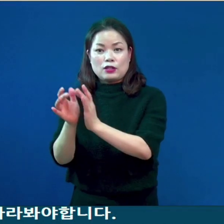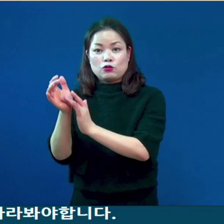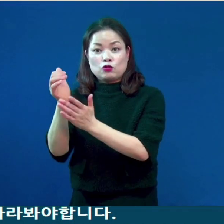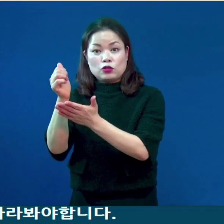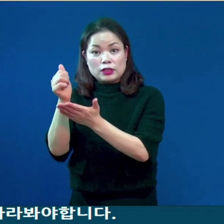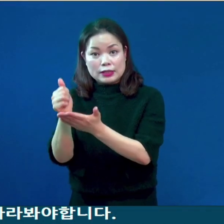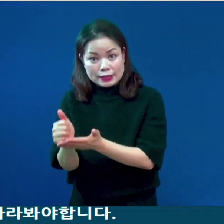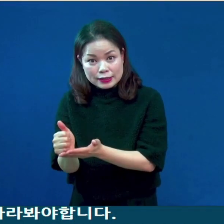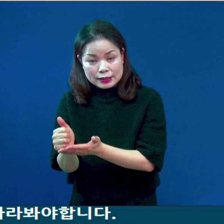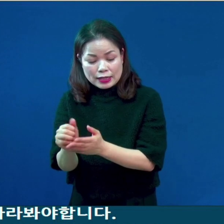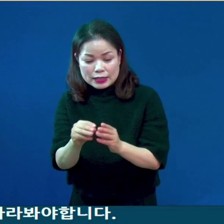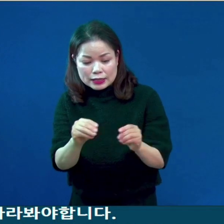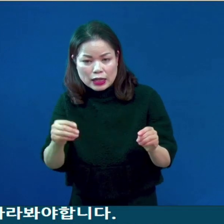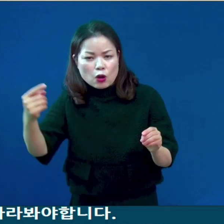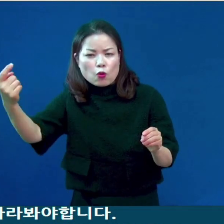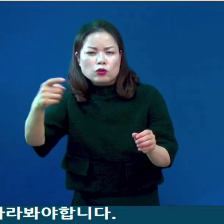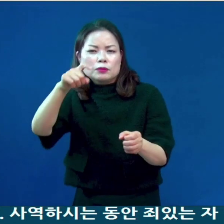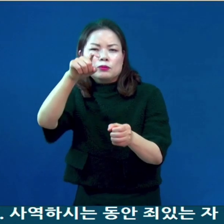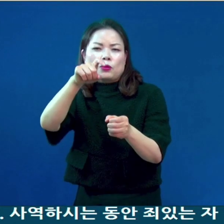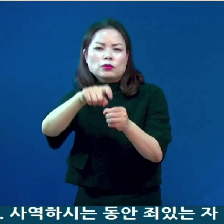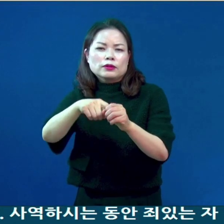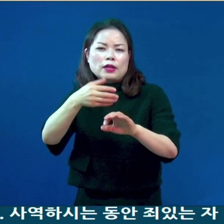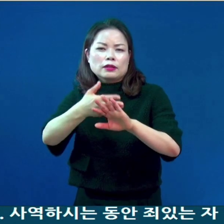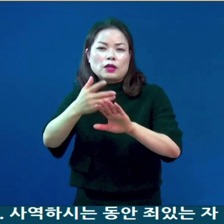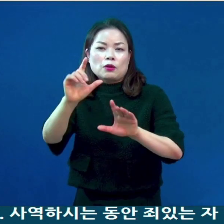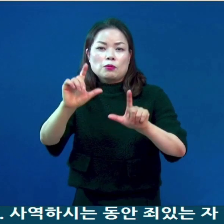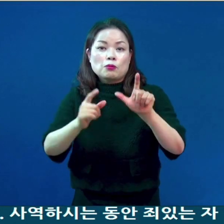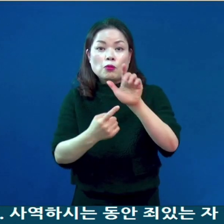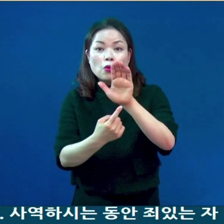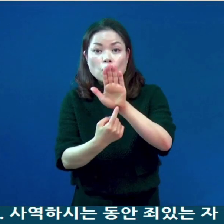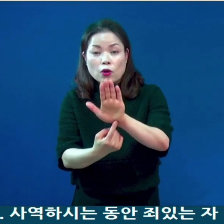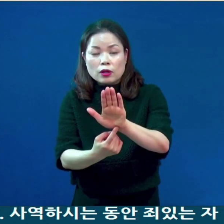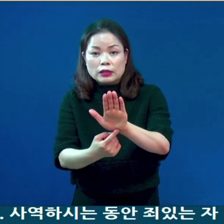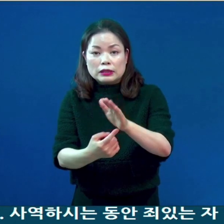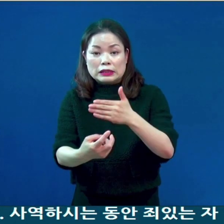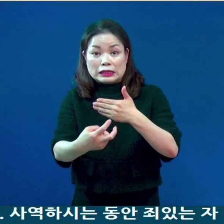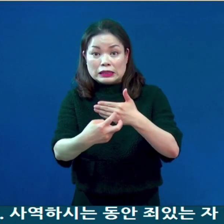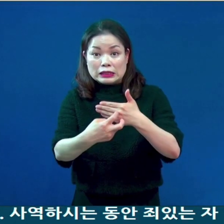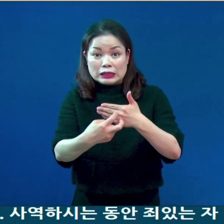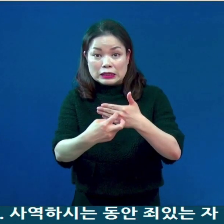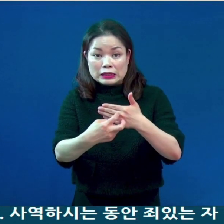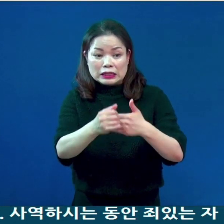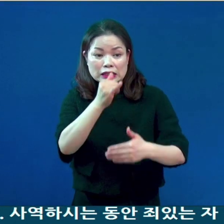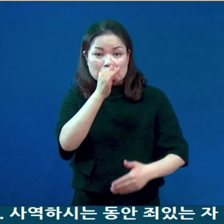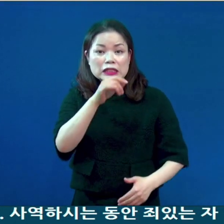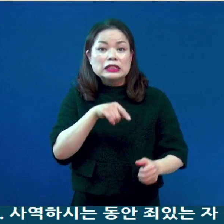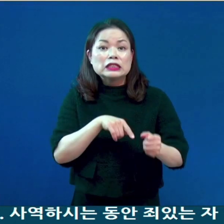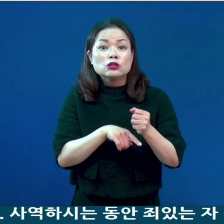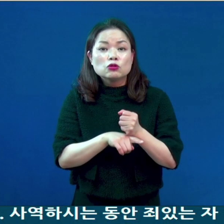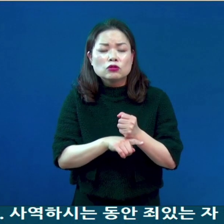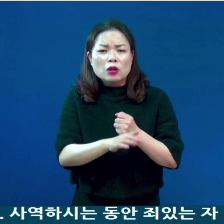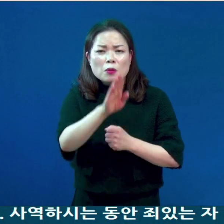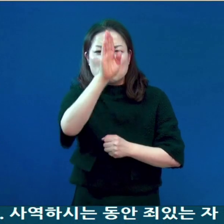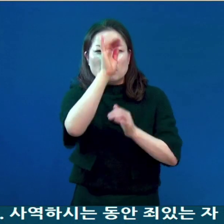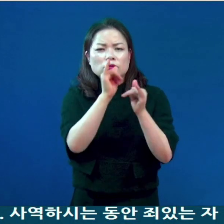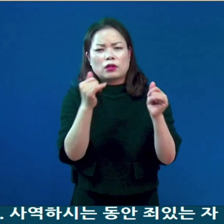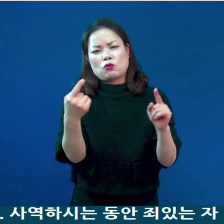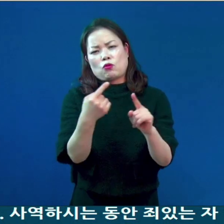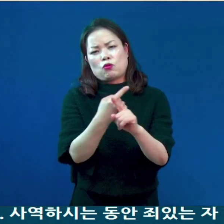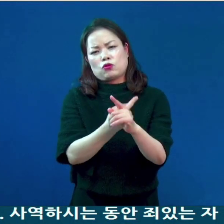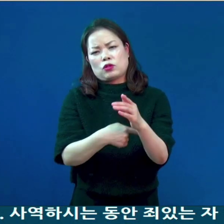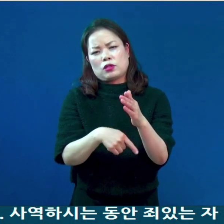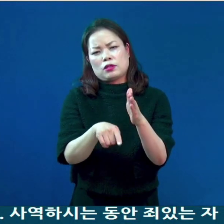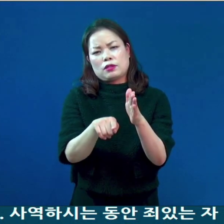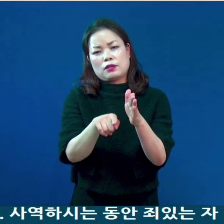예수님이 이 땅에 오신 목적을 또 다르게 표현할 때 의원이 있는 이유는 병자를 고치기 위해서